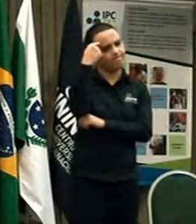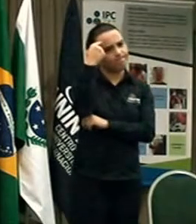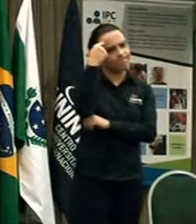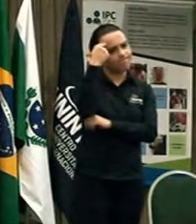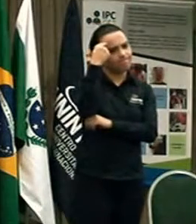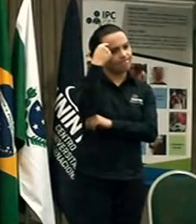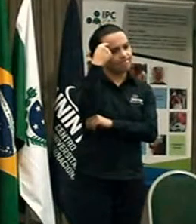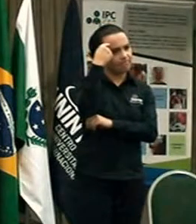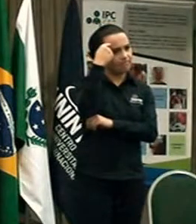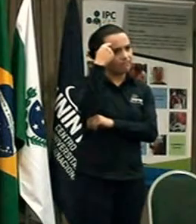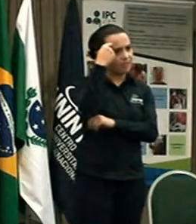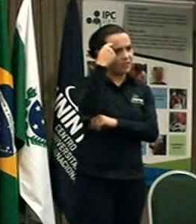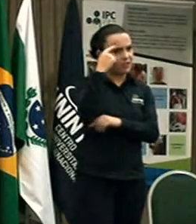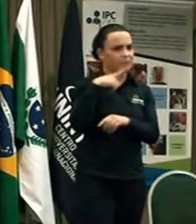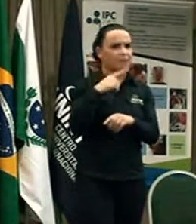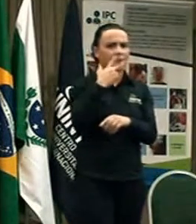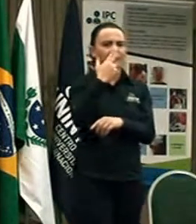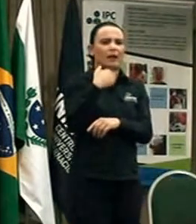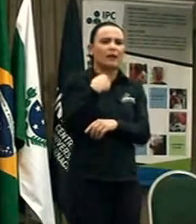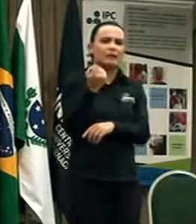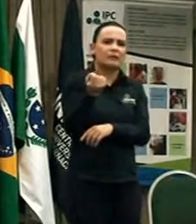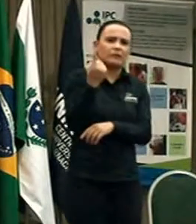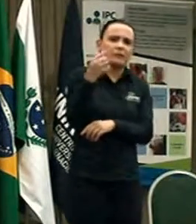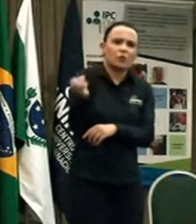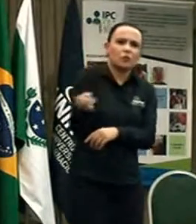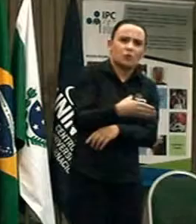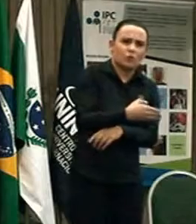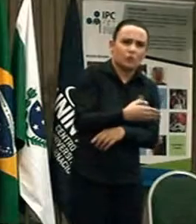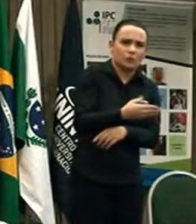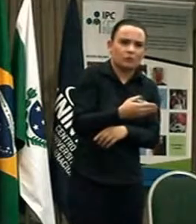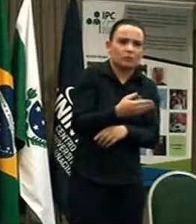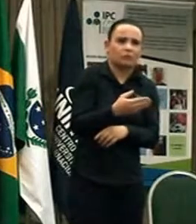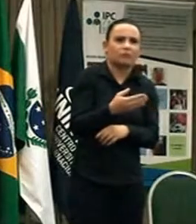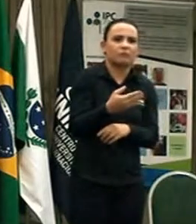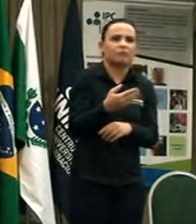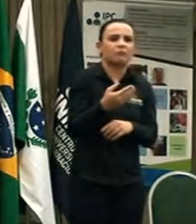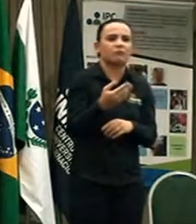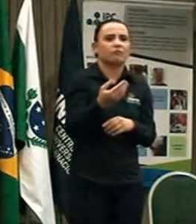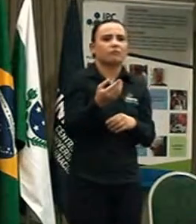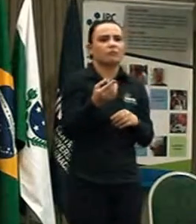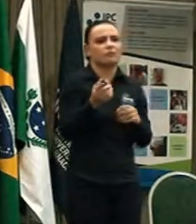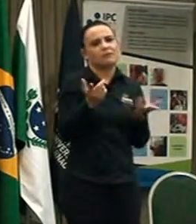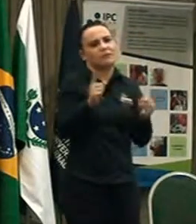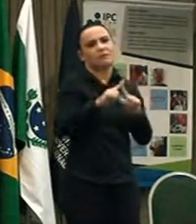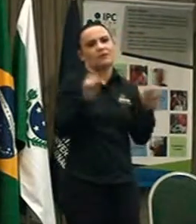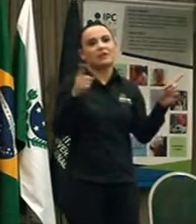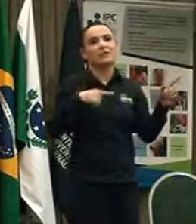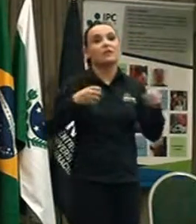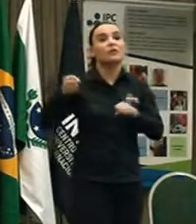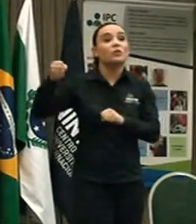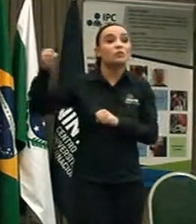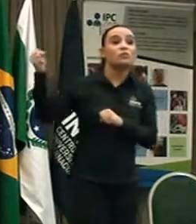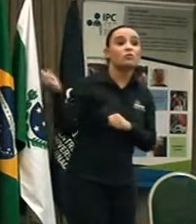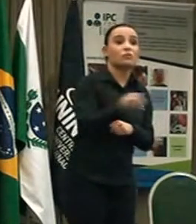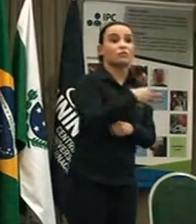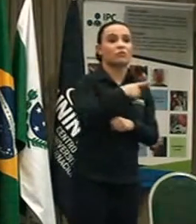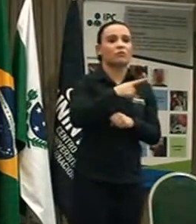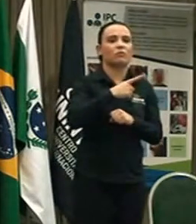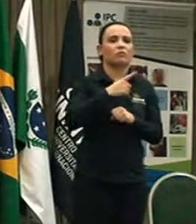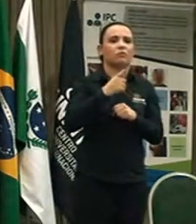considerava inéditas, mas já não considero mais, porque nada é inédito, né? Nada é original, tudo já